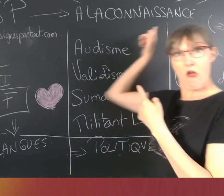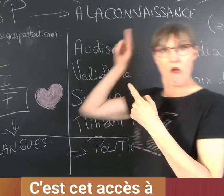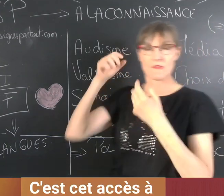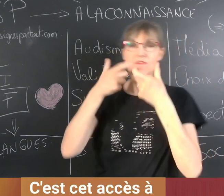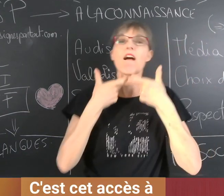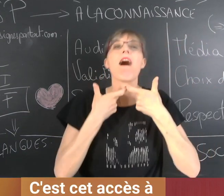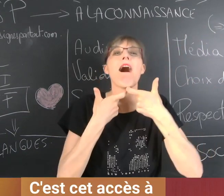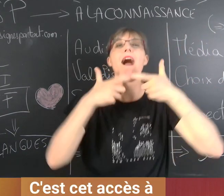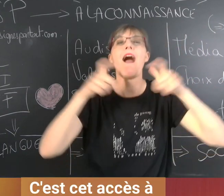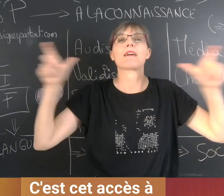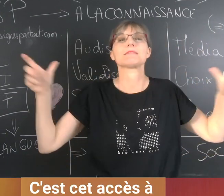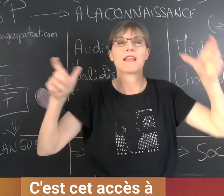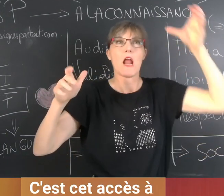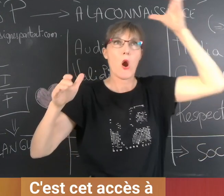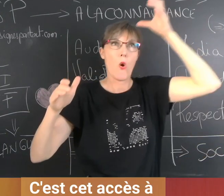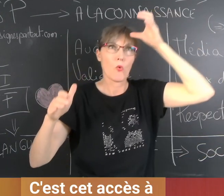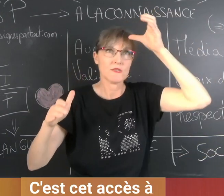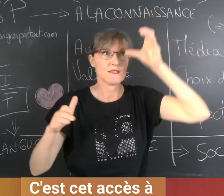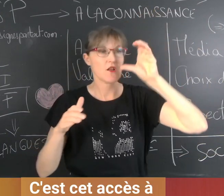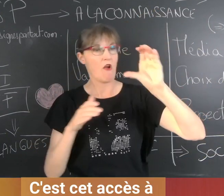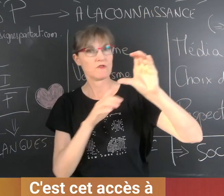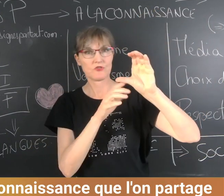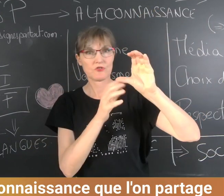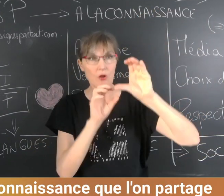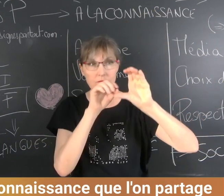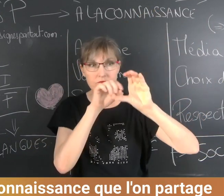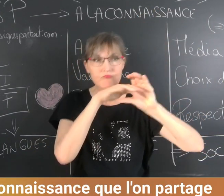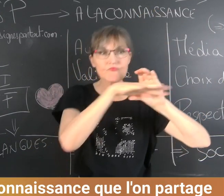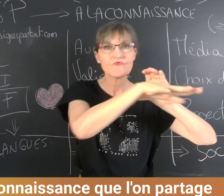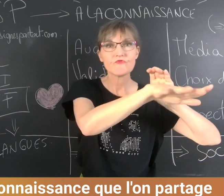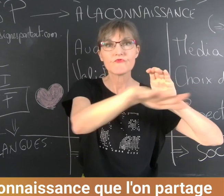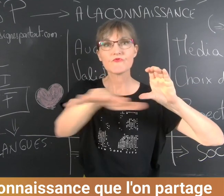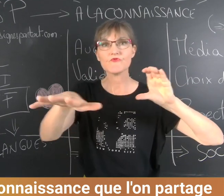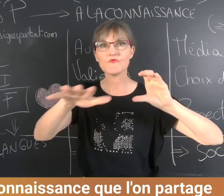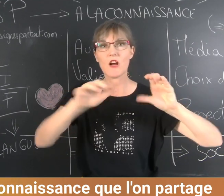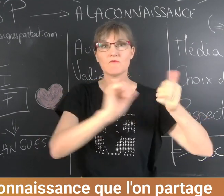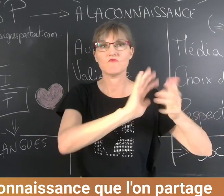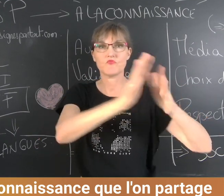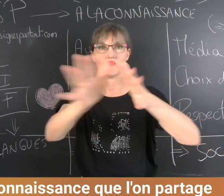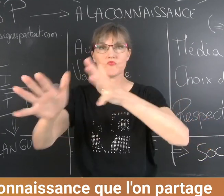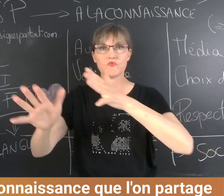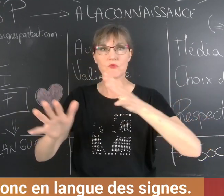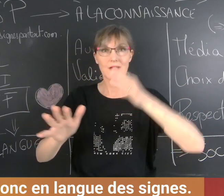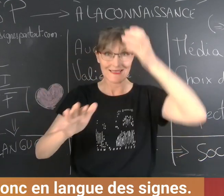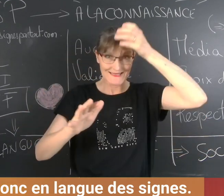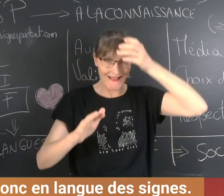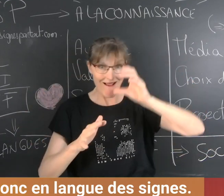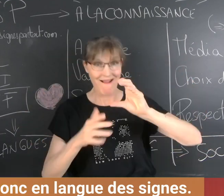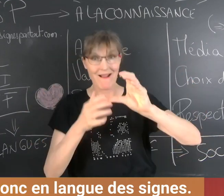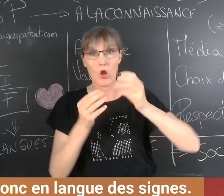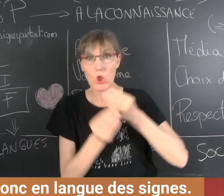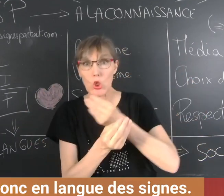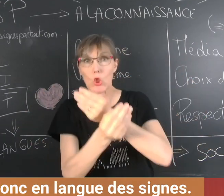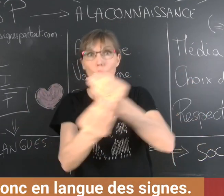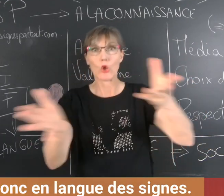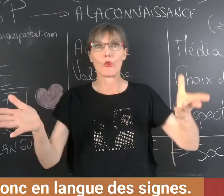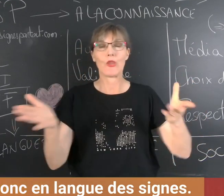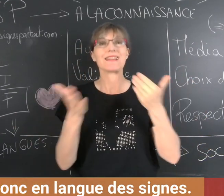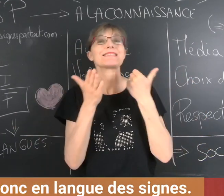C'est ça, accès à la connaissance, que l'on partage donc en langue des signes.